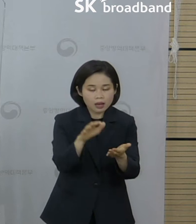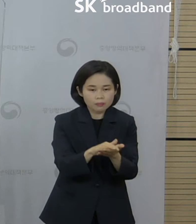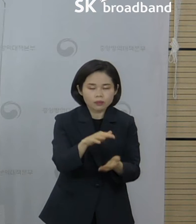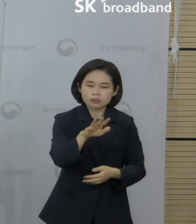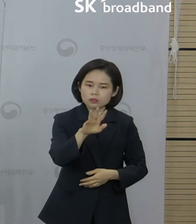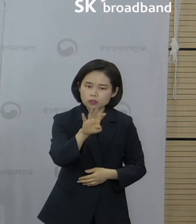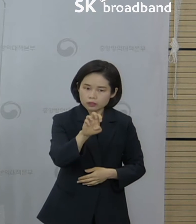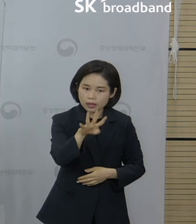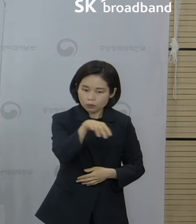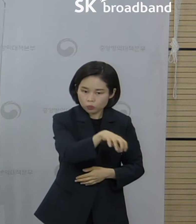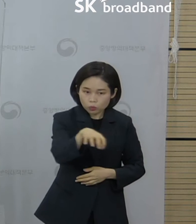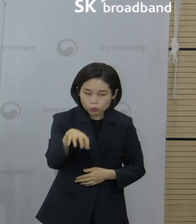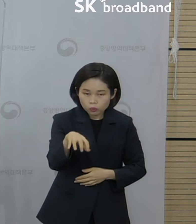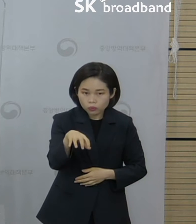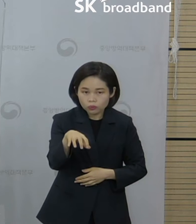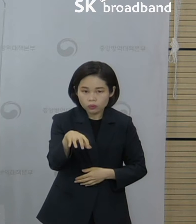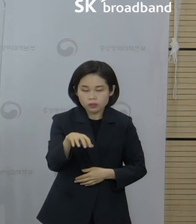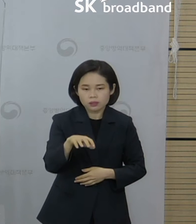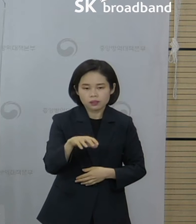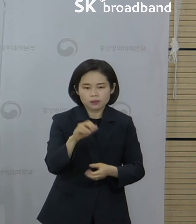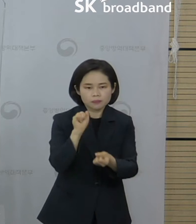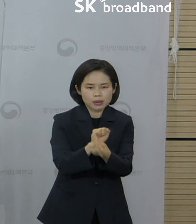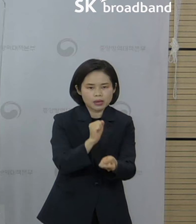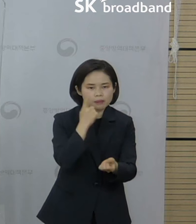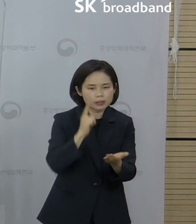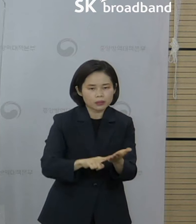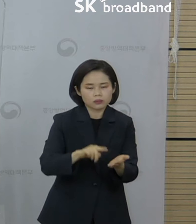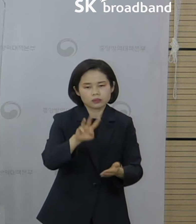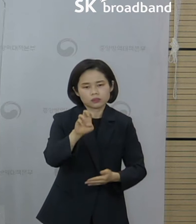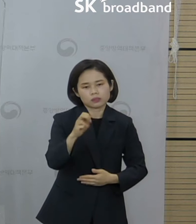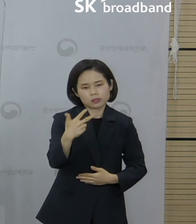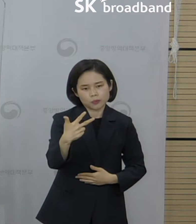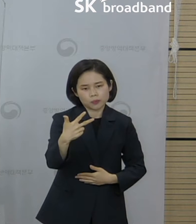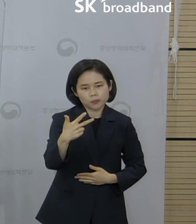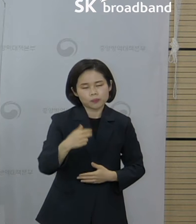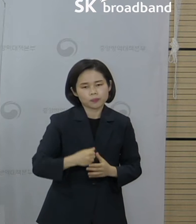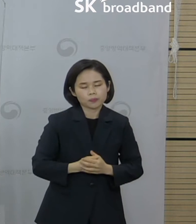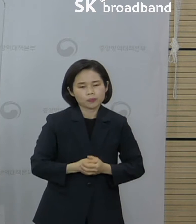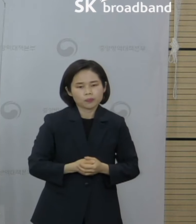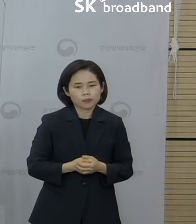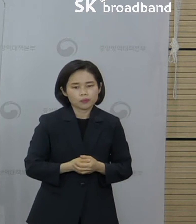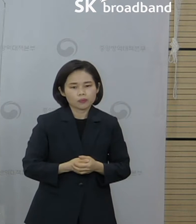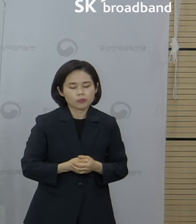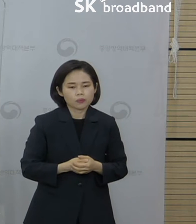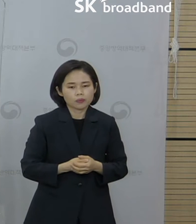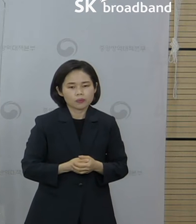34곳에서 총 37명의 양성자를 발견하였습니다.